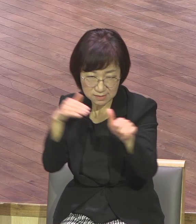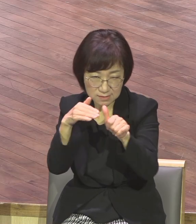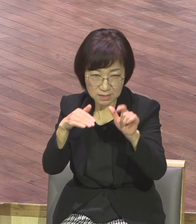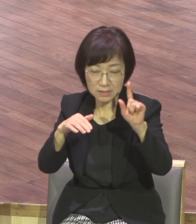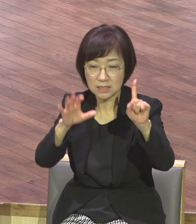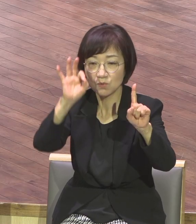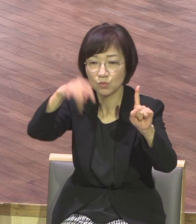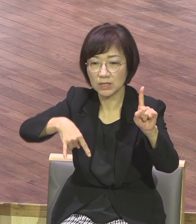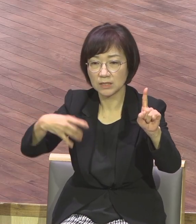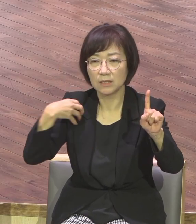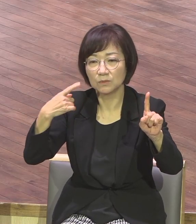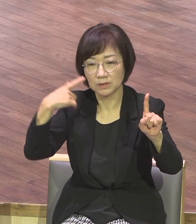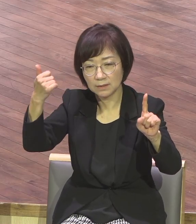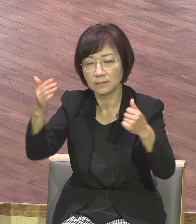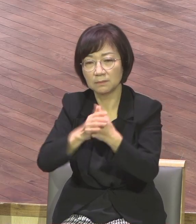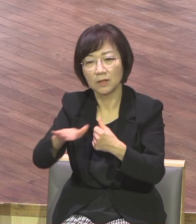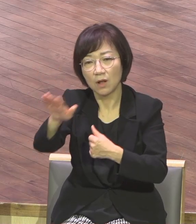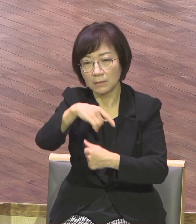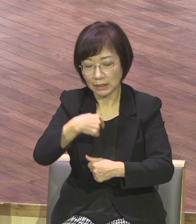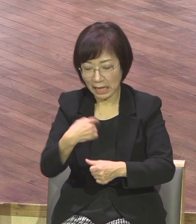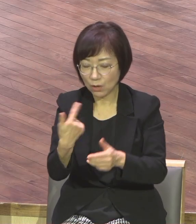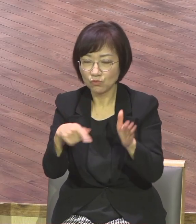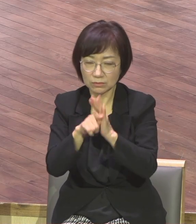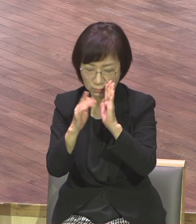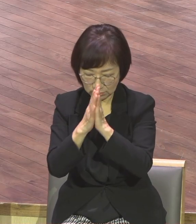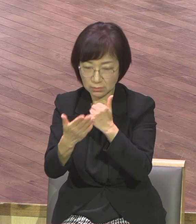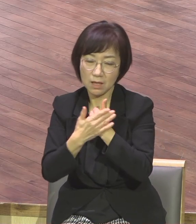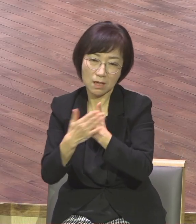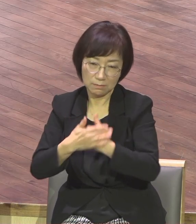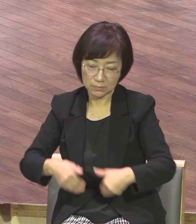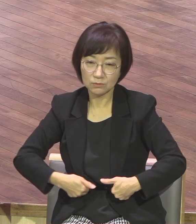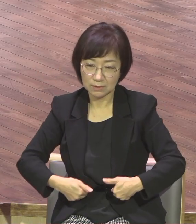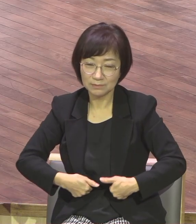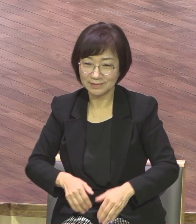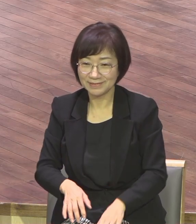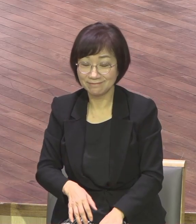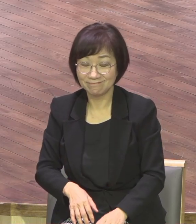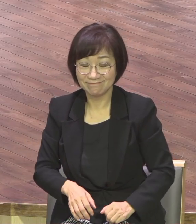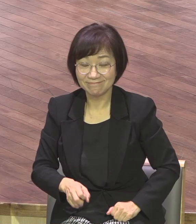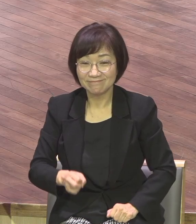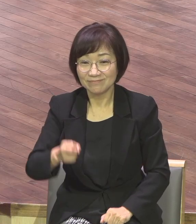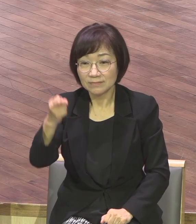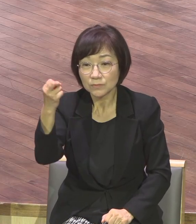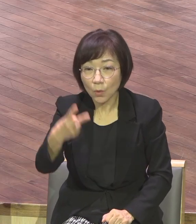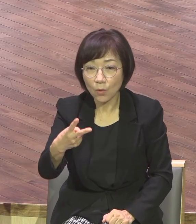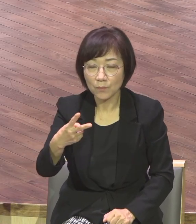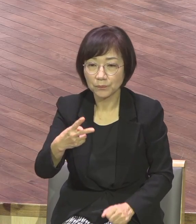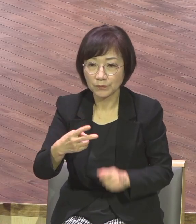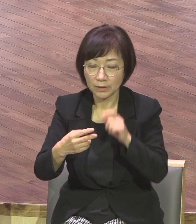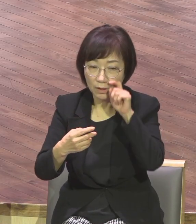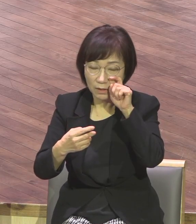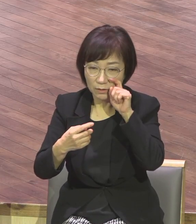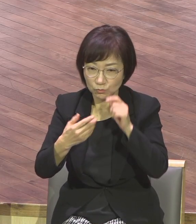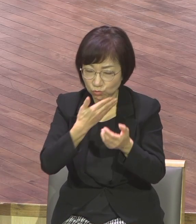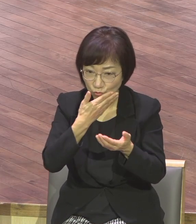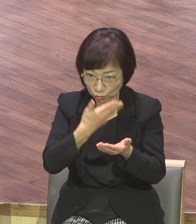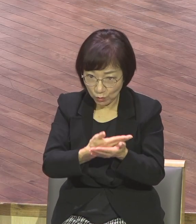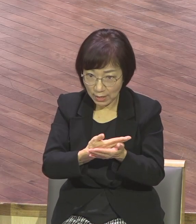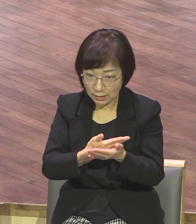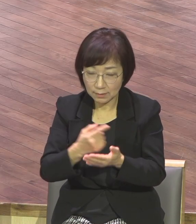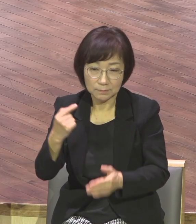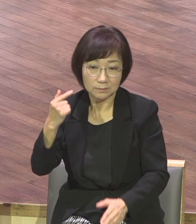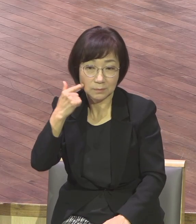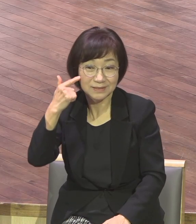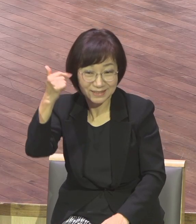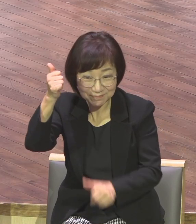된다고. 아멘. 보여주셔야 된다고. 집중적으로. 그리고 우리 교회 중요한 지도자들,